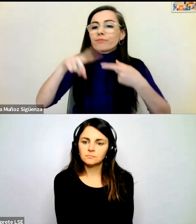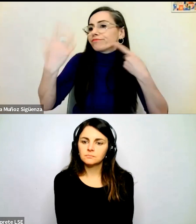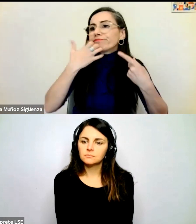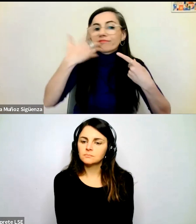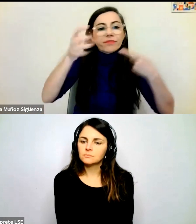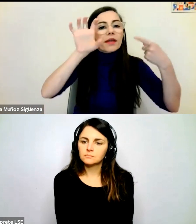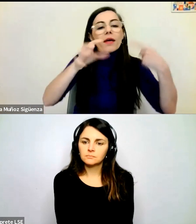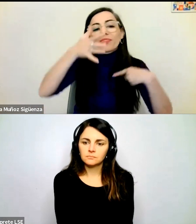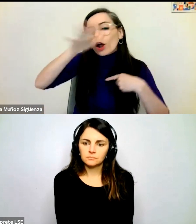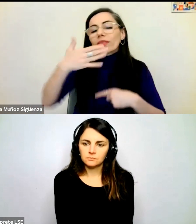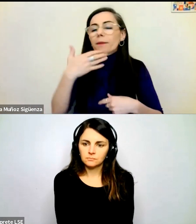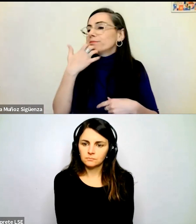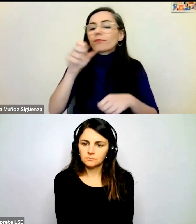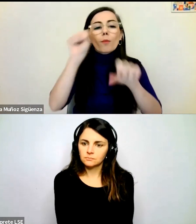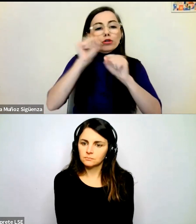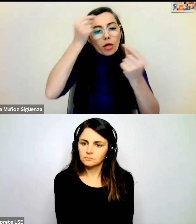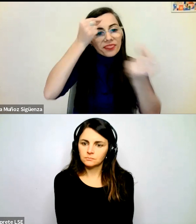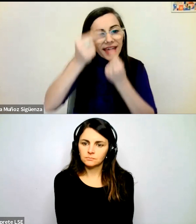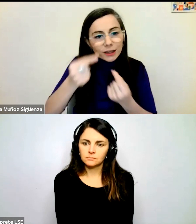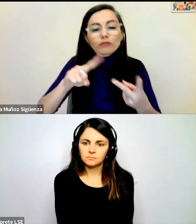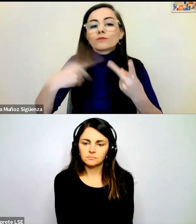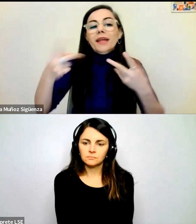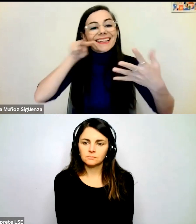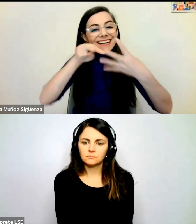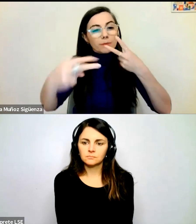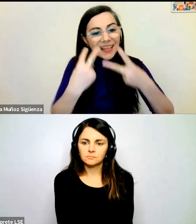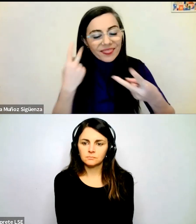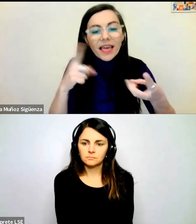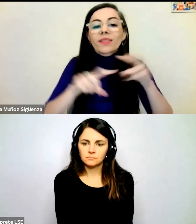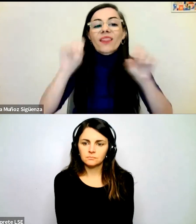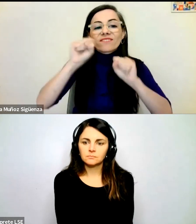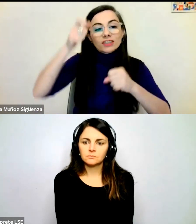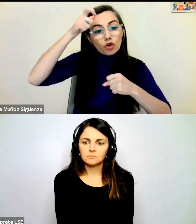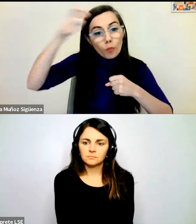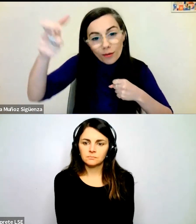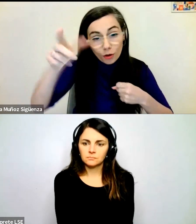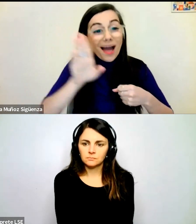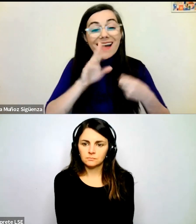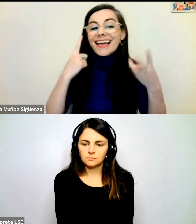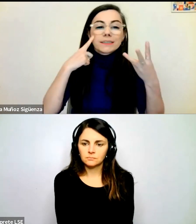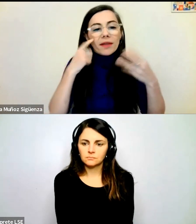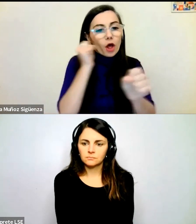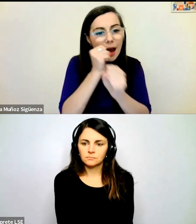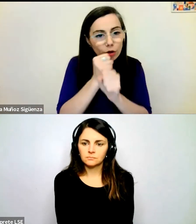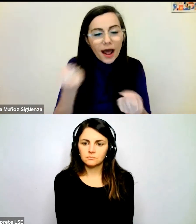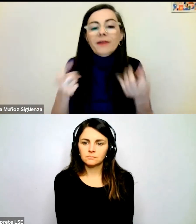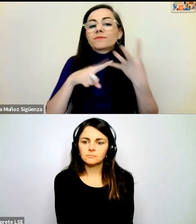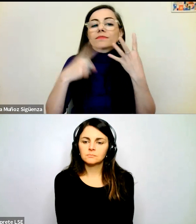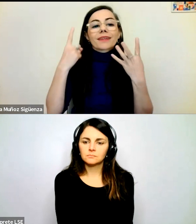como os explicaba anteriormente Patricia, podéis hacerlo de una manera gratuita, bien a través de la Agencia de Protección de